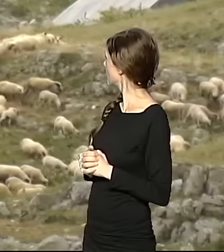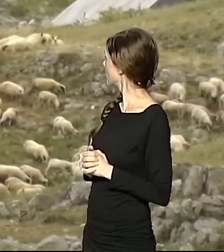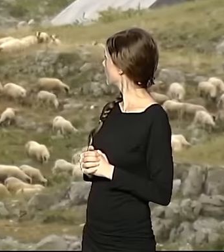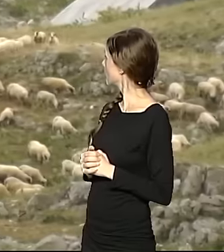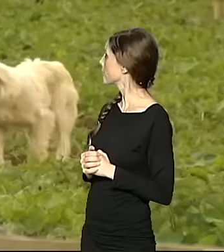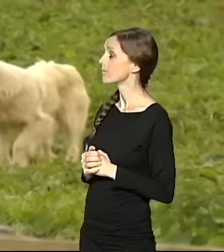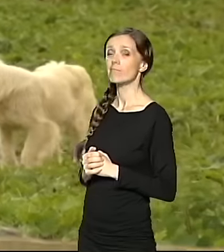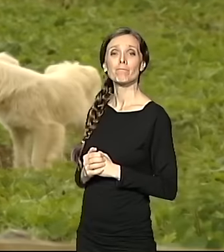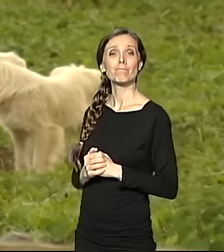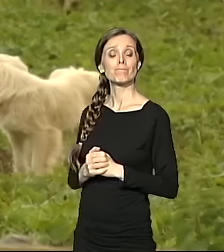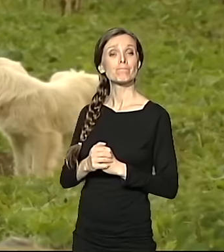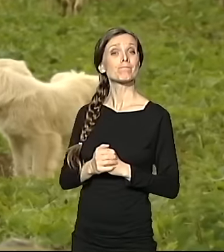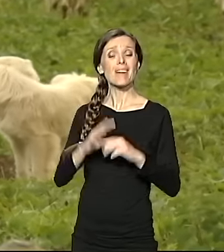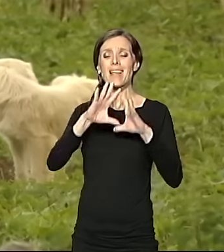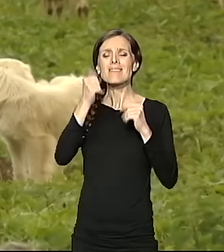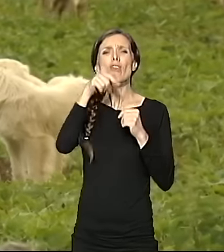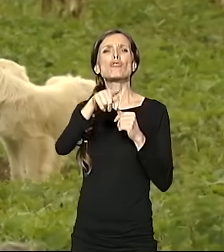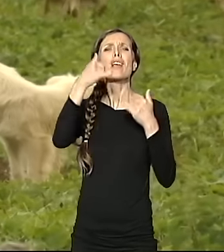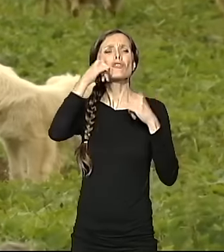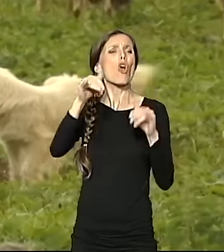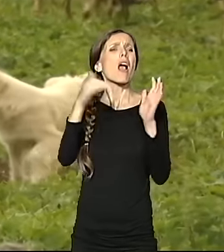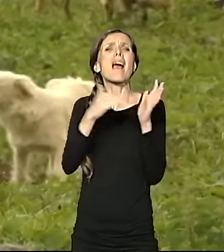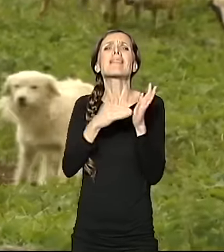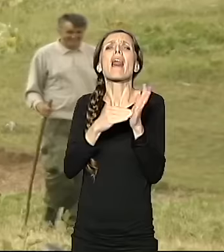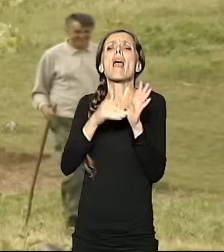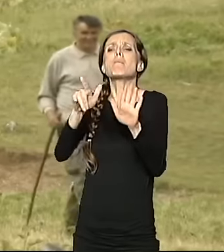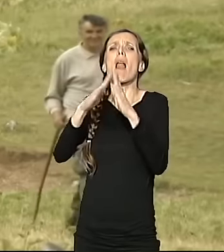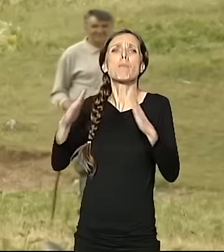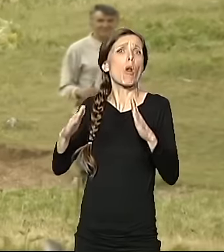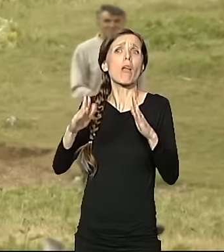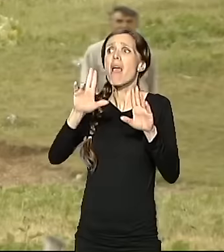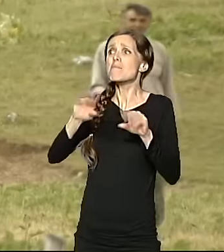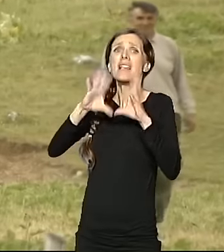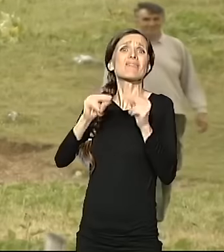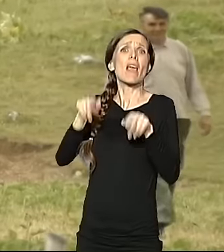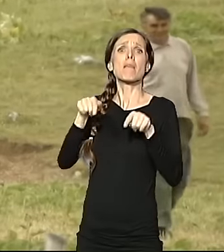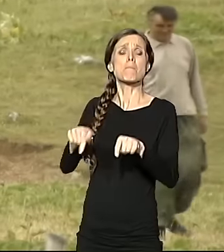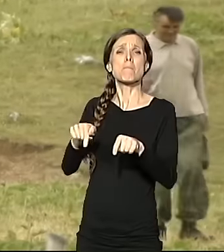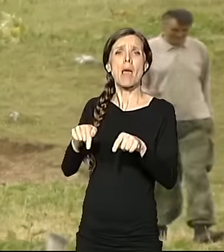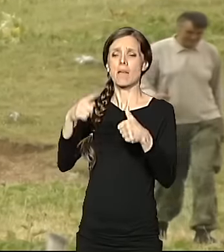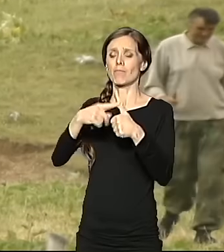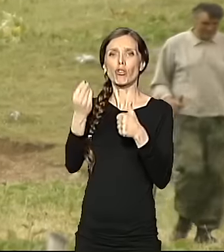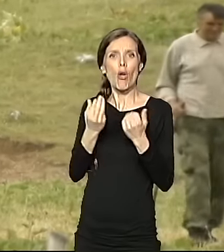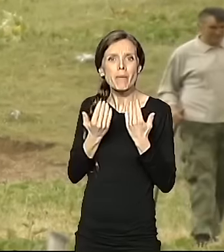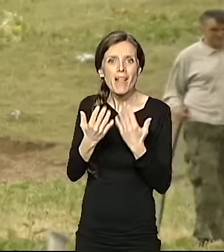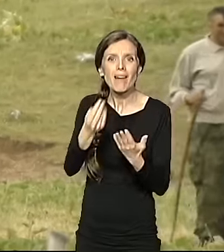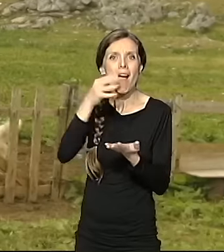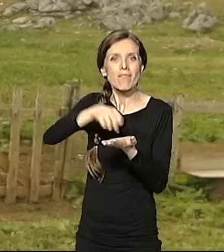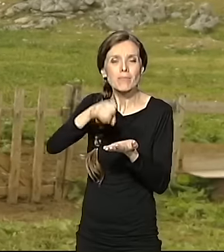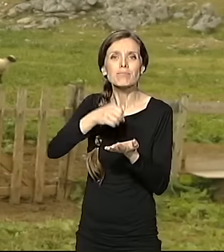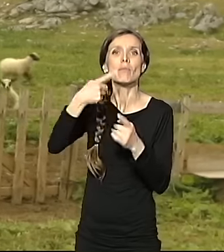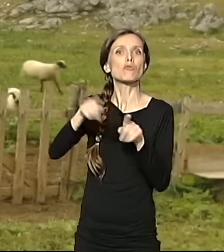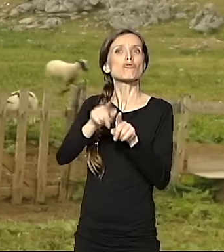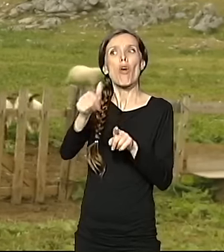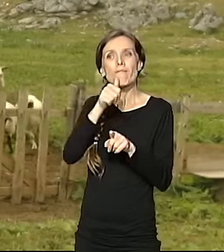Sve što treba stoci do boravi na Katunu ovdje ima. Počevo od dobre planinske trave pa do vode. Familija